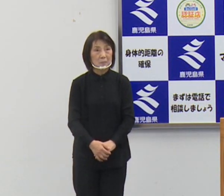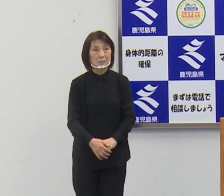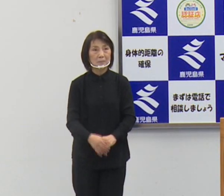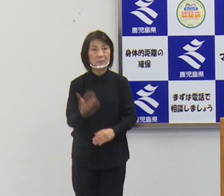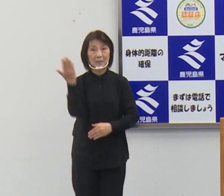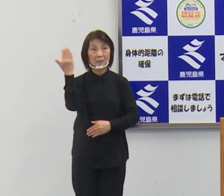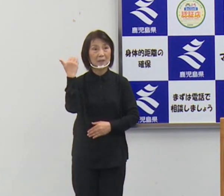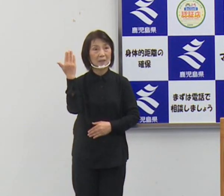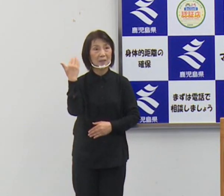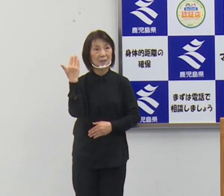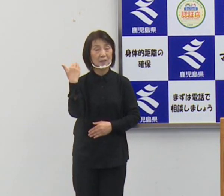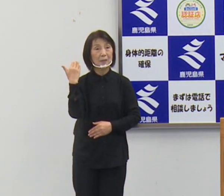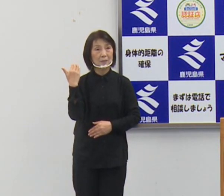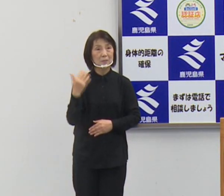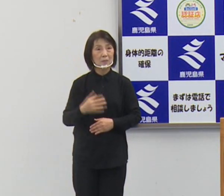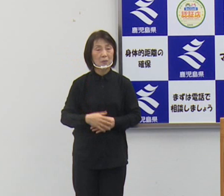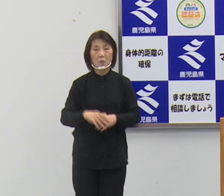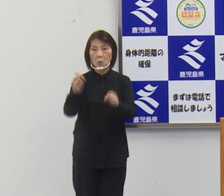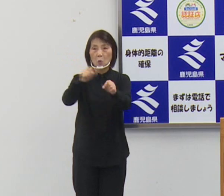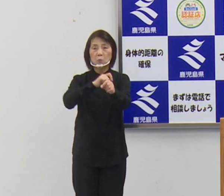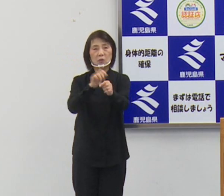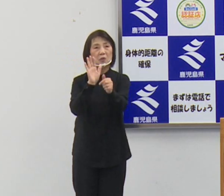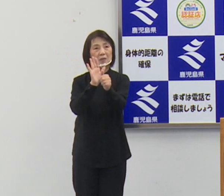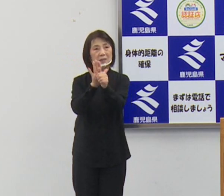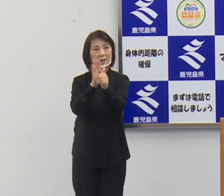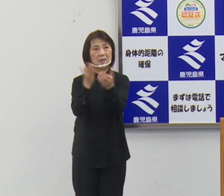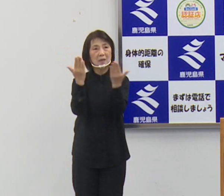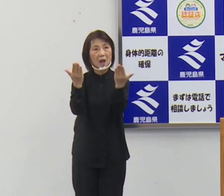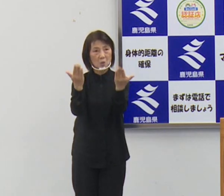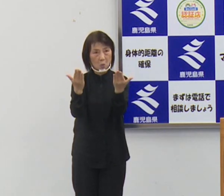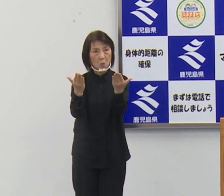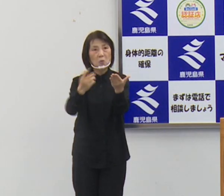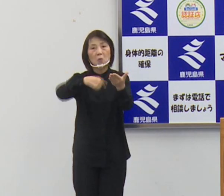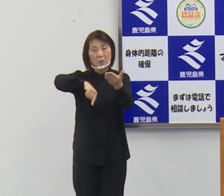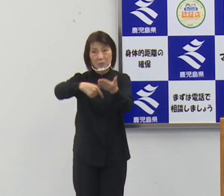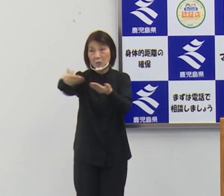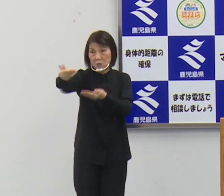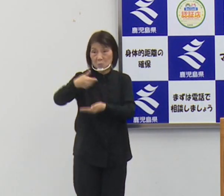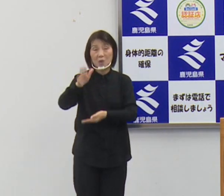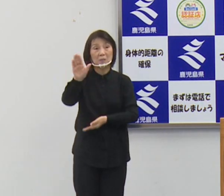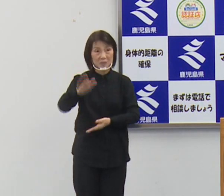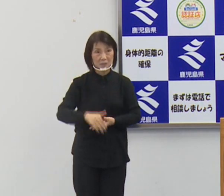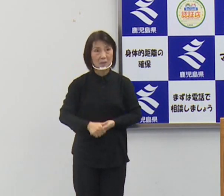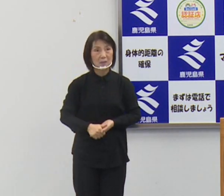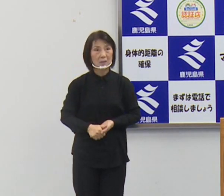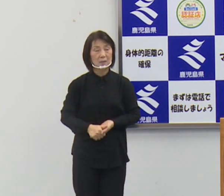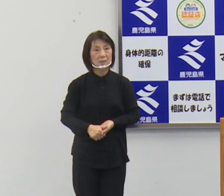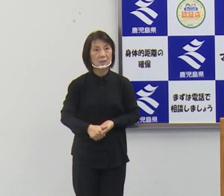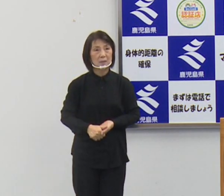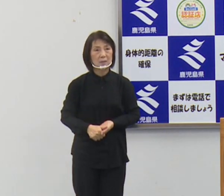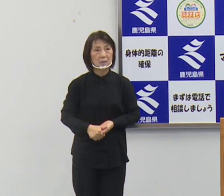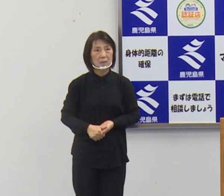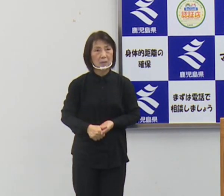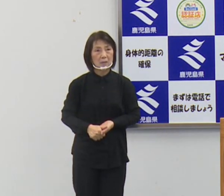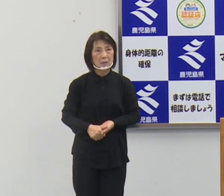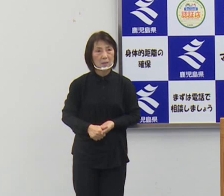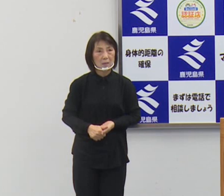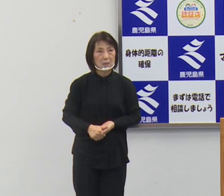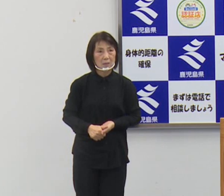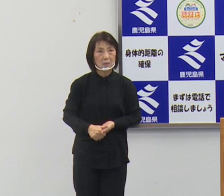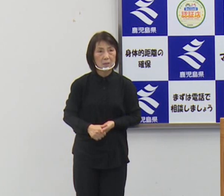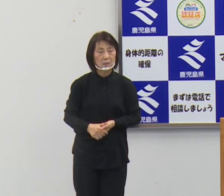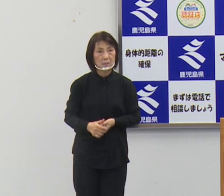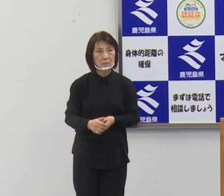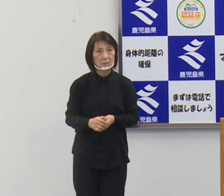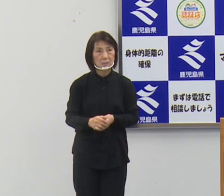先ほど特別支援学校の分散登校についてのご質問がありました。休校が分散登